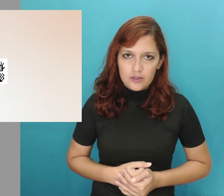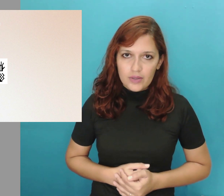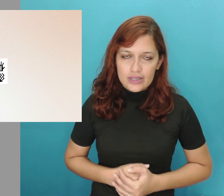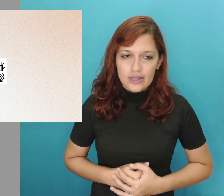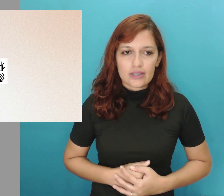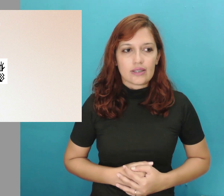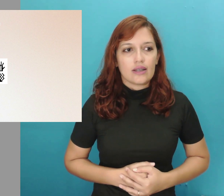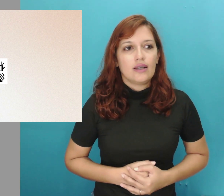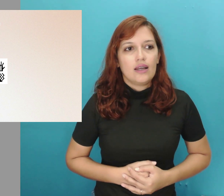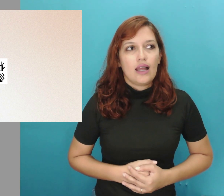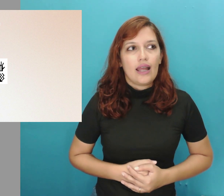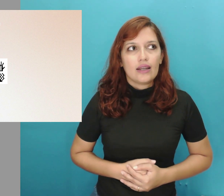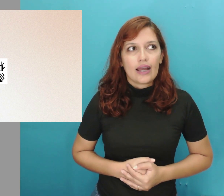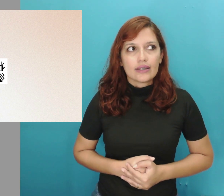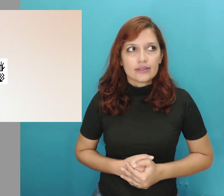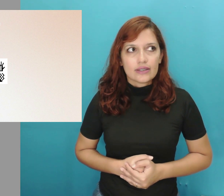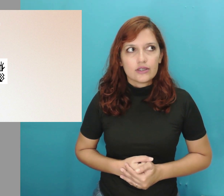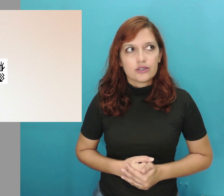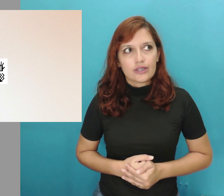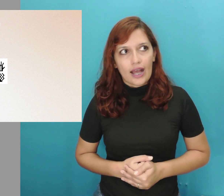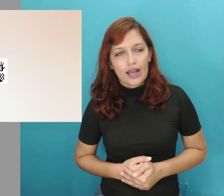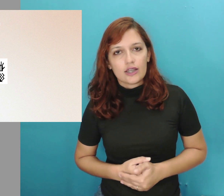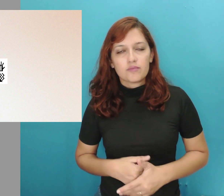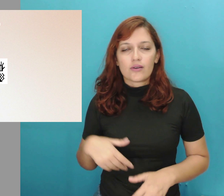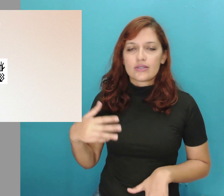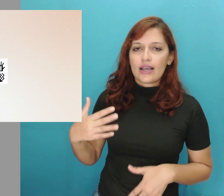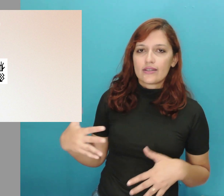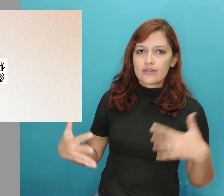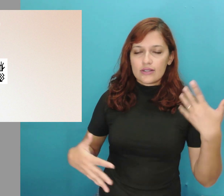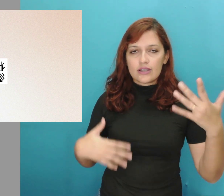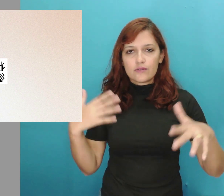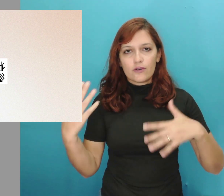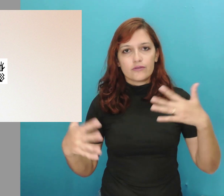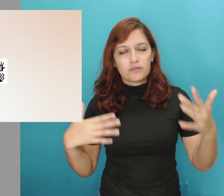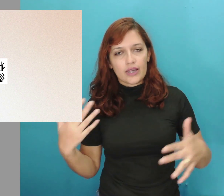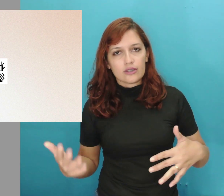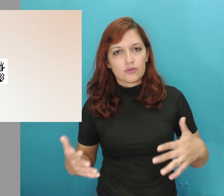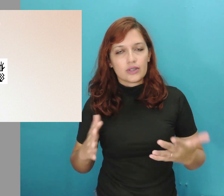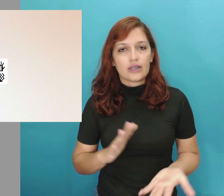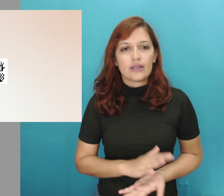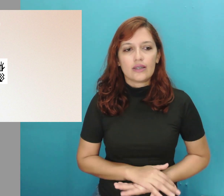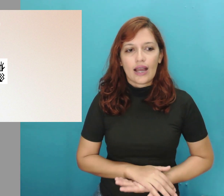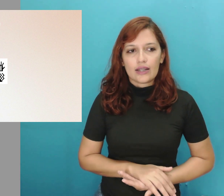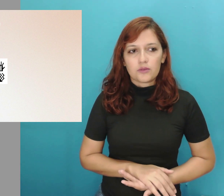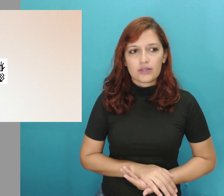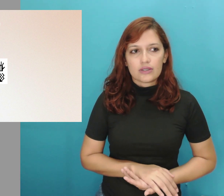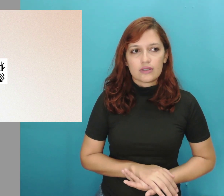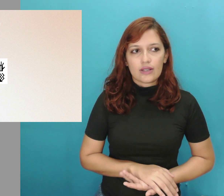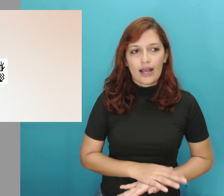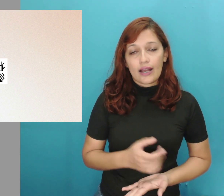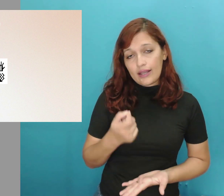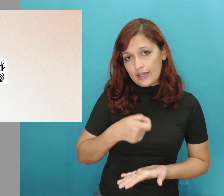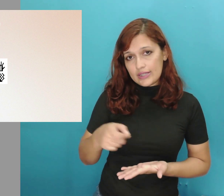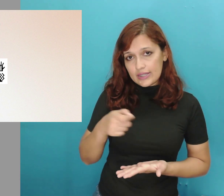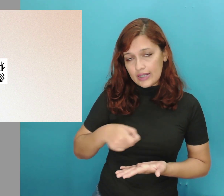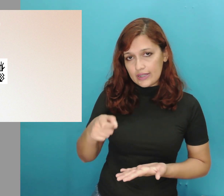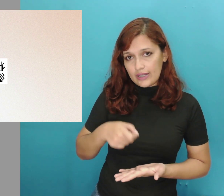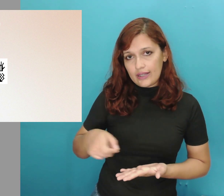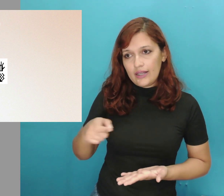uma escrita. Ela ainda está em processo de desenvolvimento e a escrita